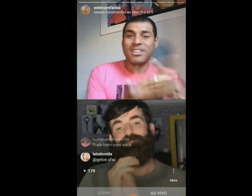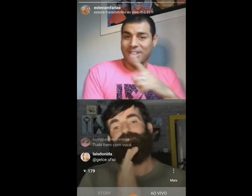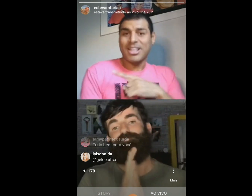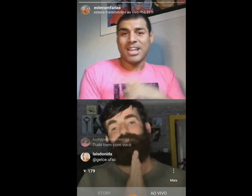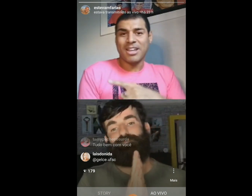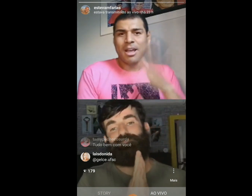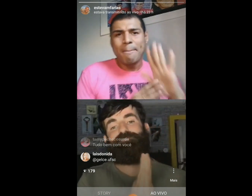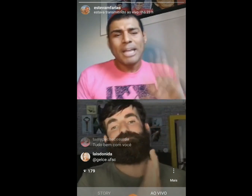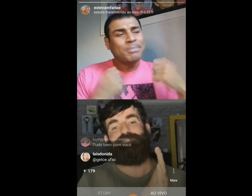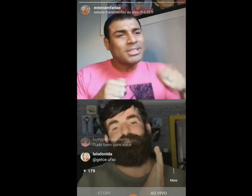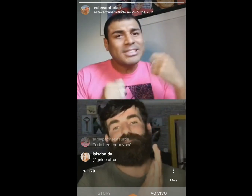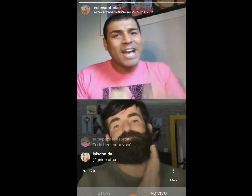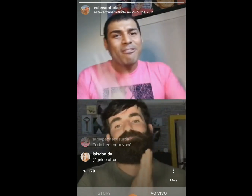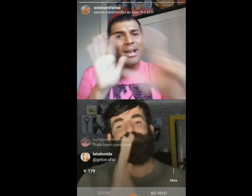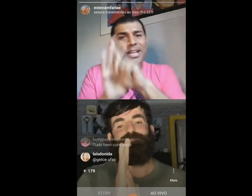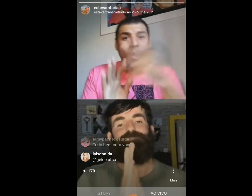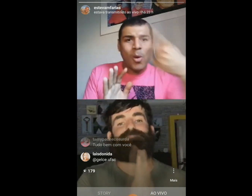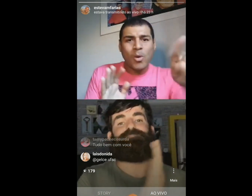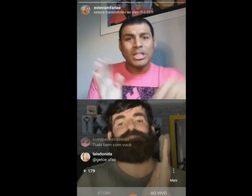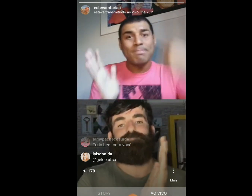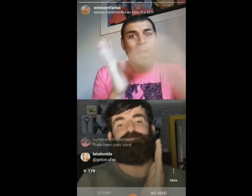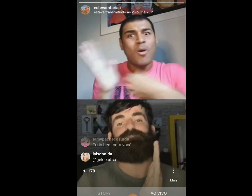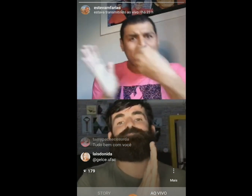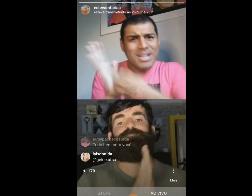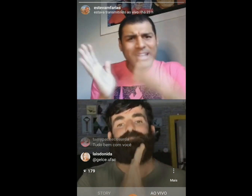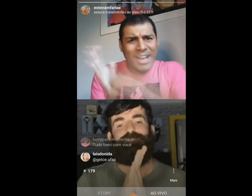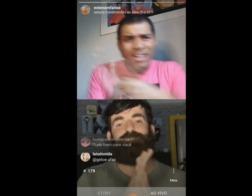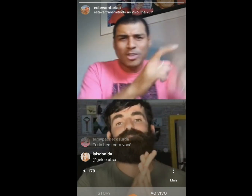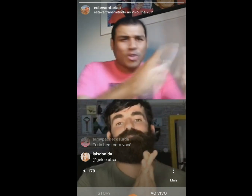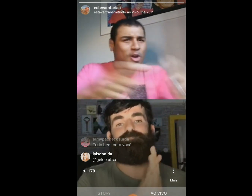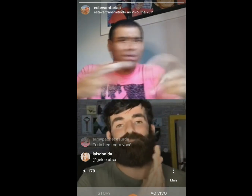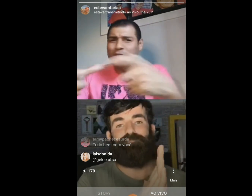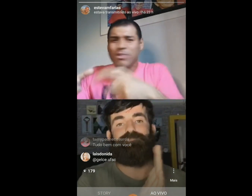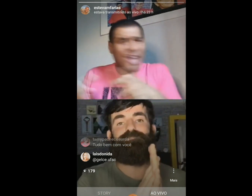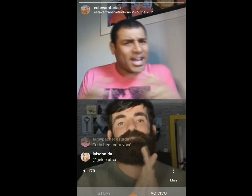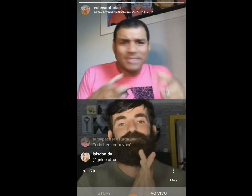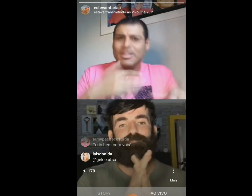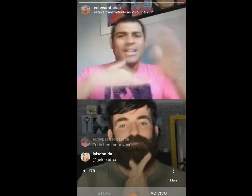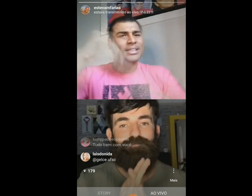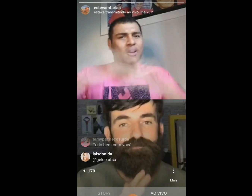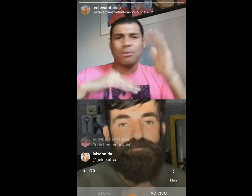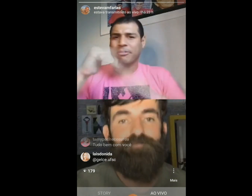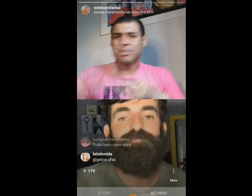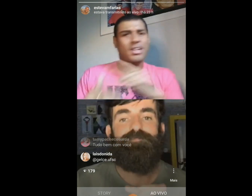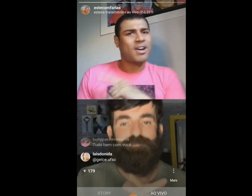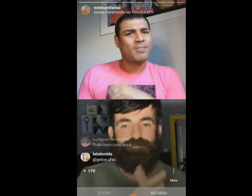tem. Mas precisava uma lei ou outra para obrigar todos os lugares ter um profissional.